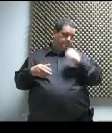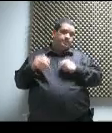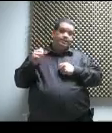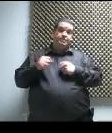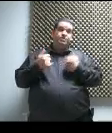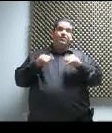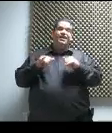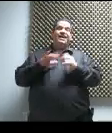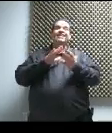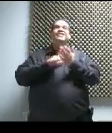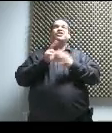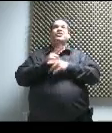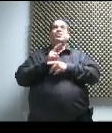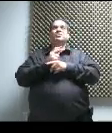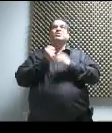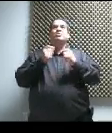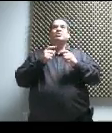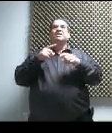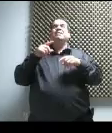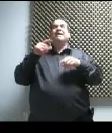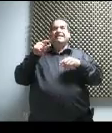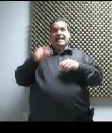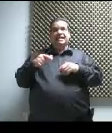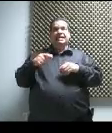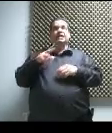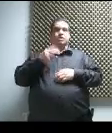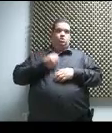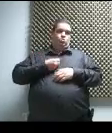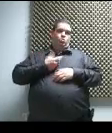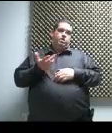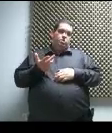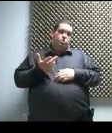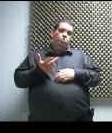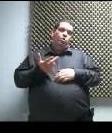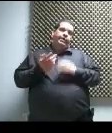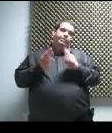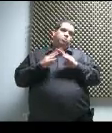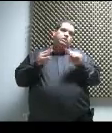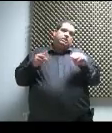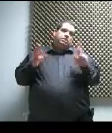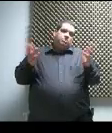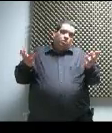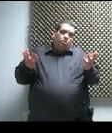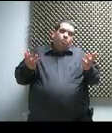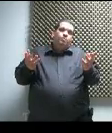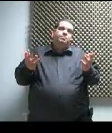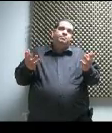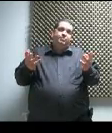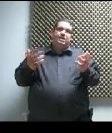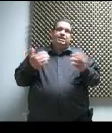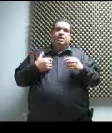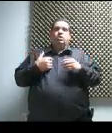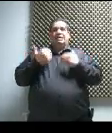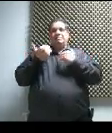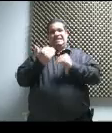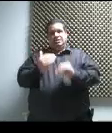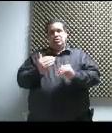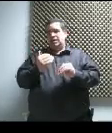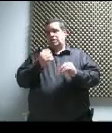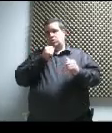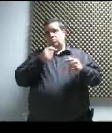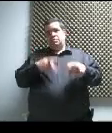El centro de usos múltiples está, ¿no? Está, es propiedad del municipio, tiene unas restricciones las cuales nos impiden a